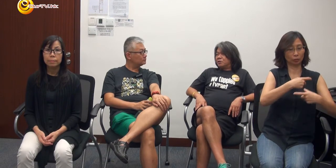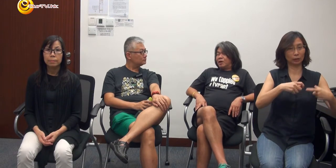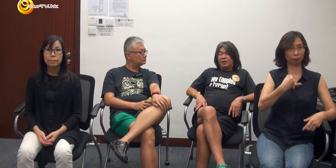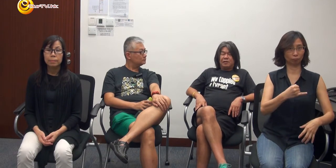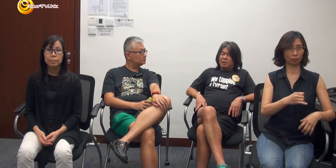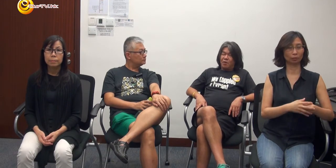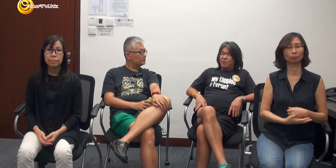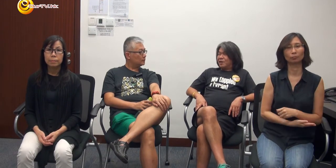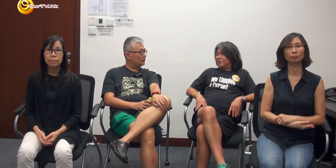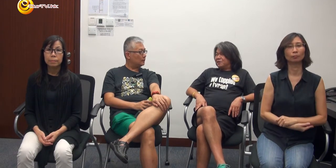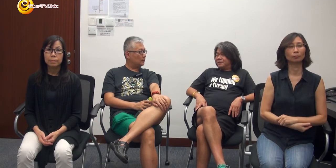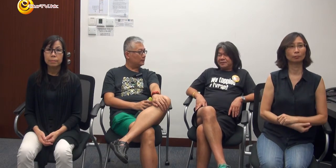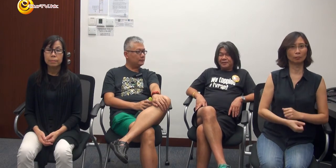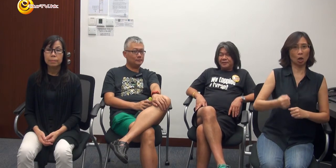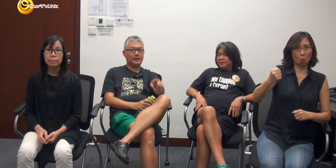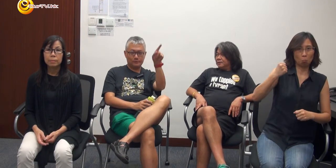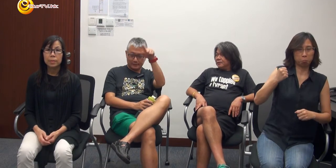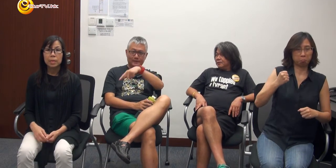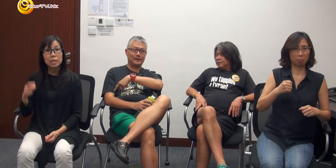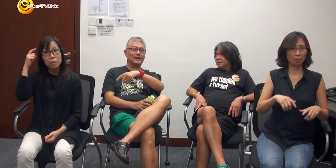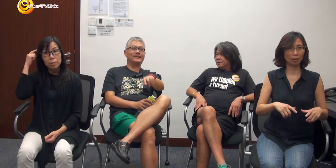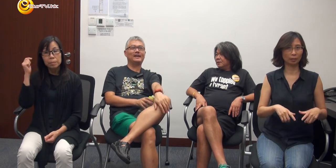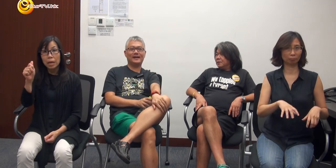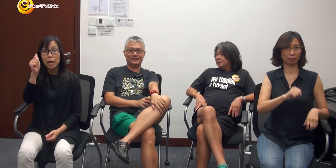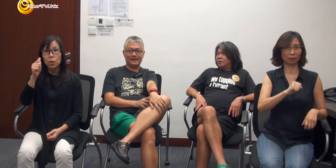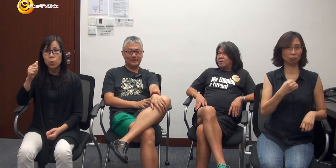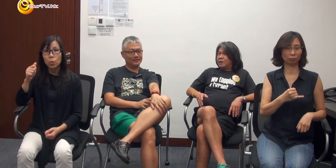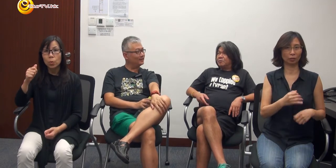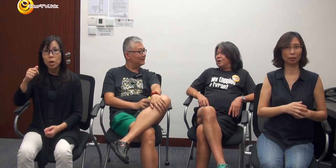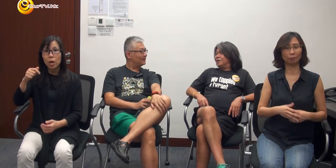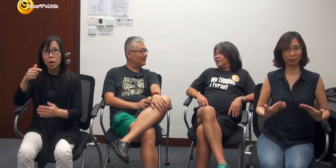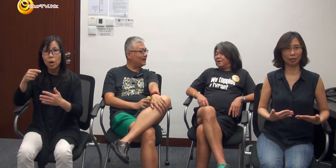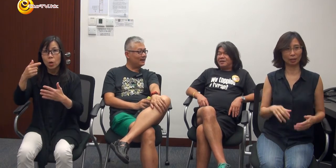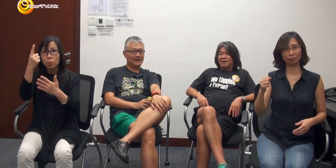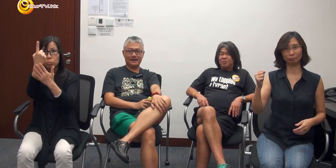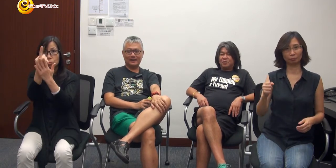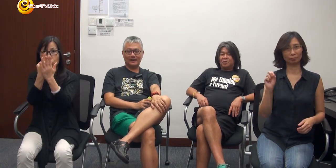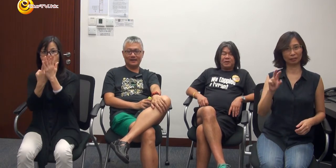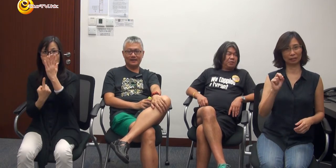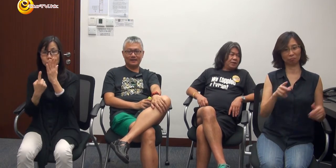係救唔翻 啊！你知唔知 A 股跌得好勁啊嘛？依幾日如果大家留意，係啊係啊， 本身